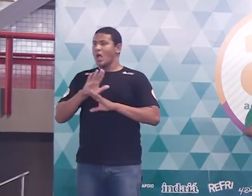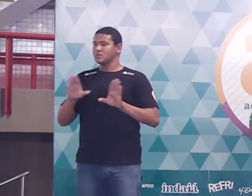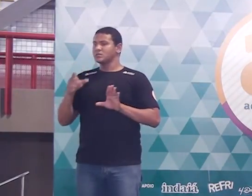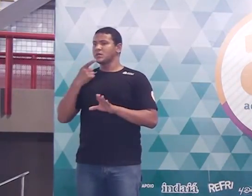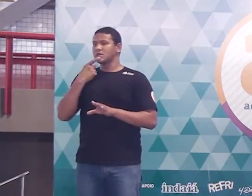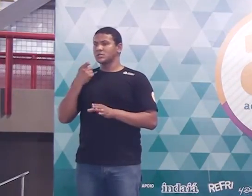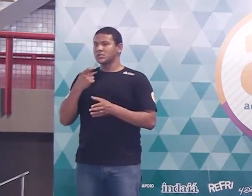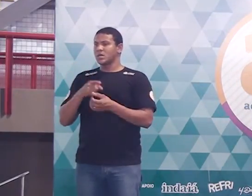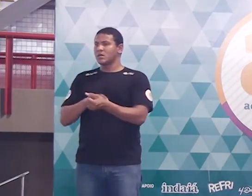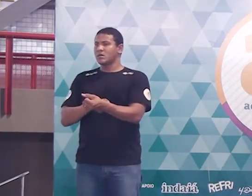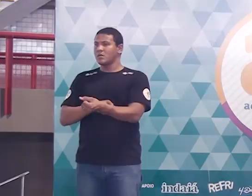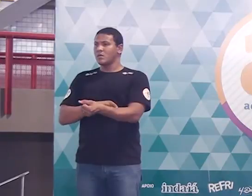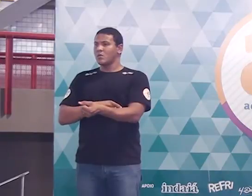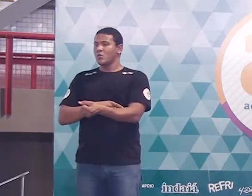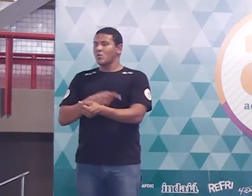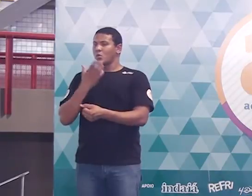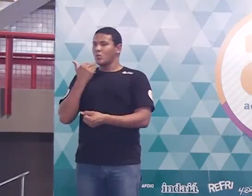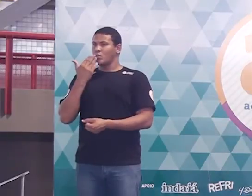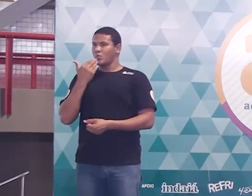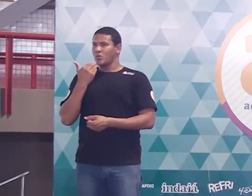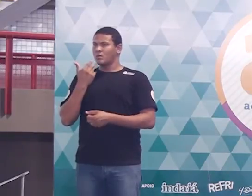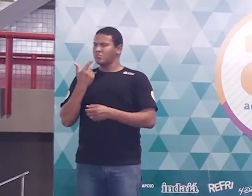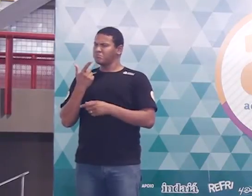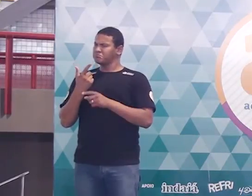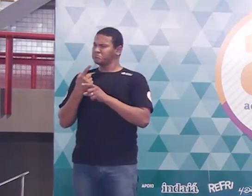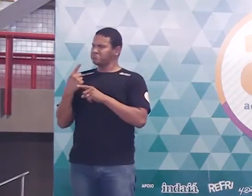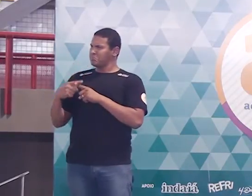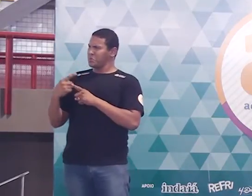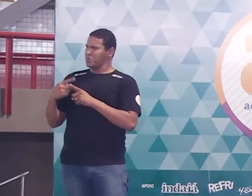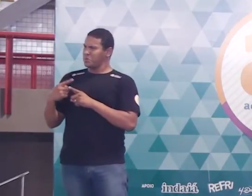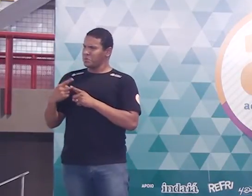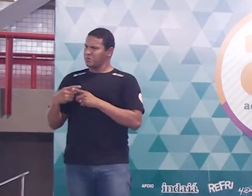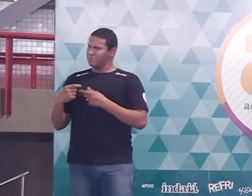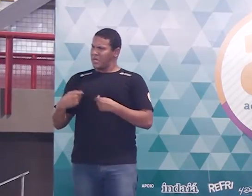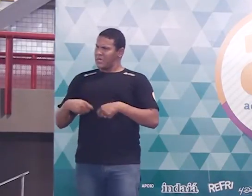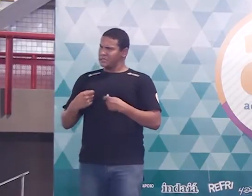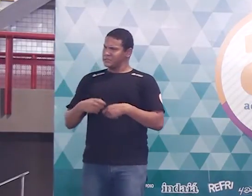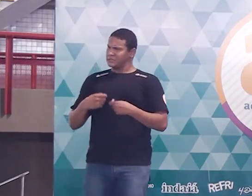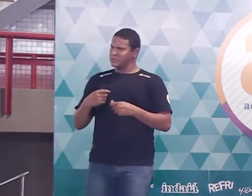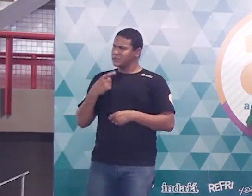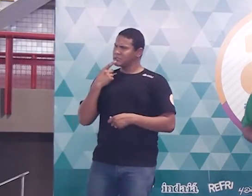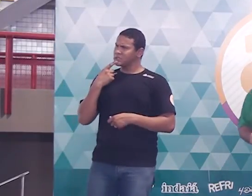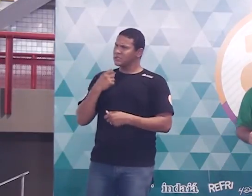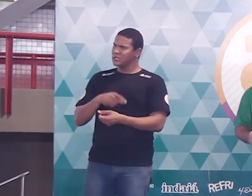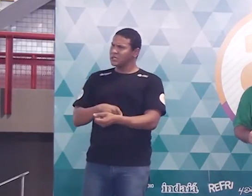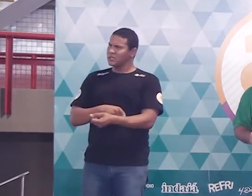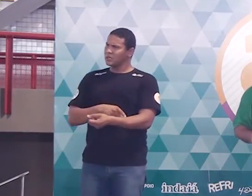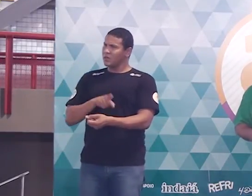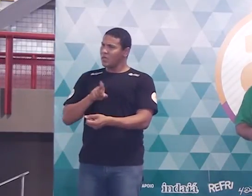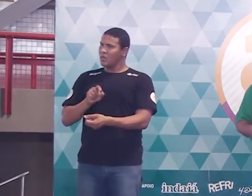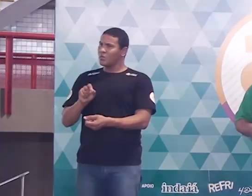que a fêmea do mosquito precisa de sangue? Porque o sangue é para ela